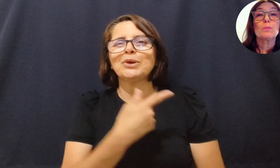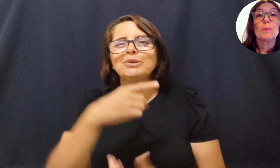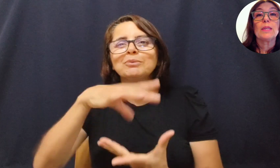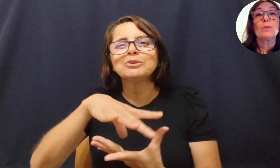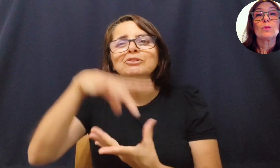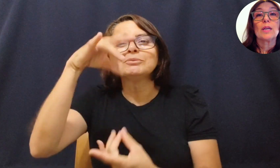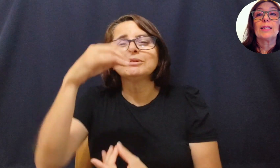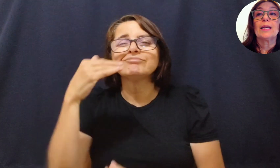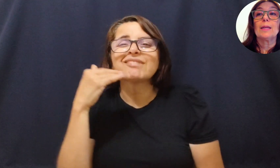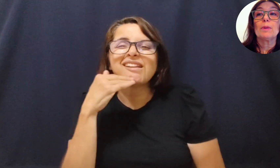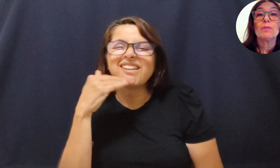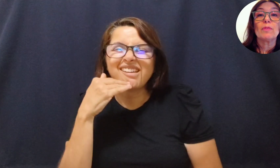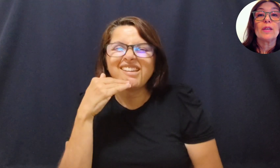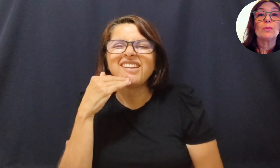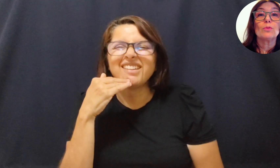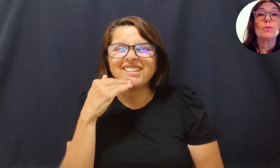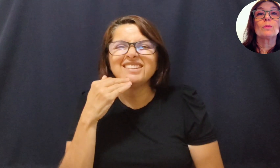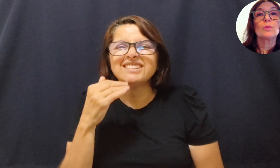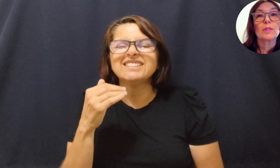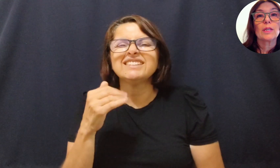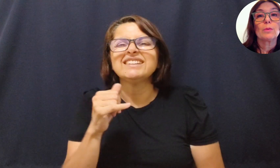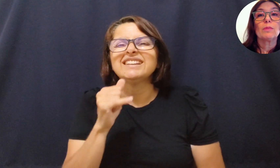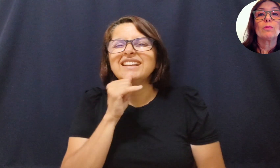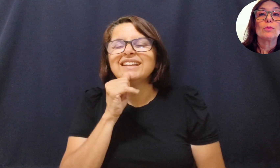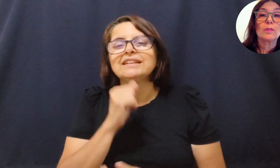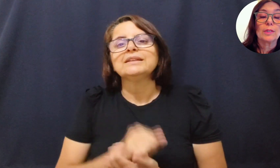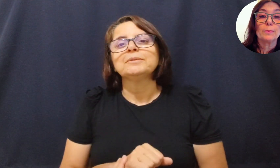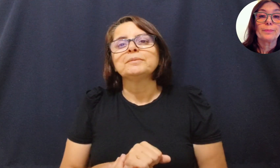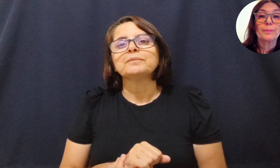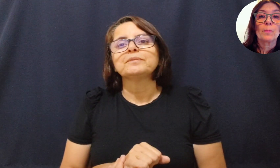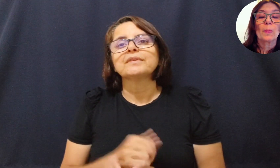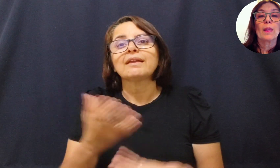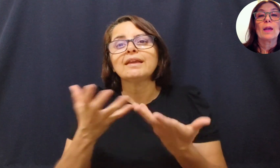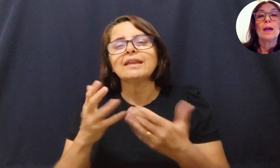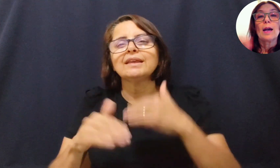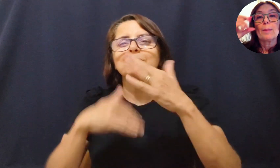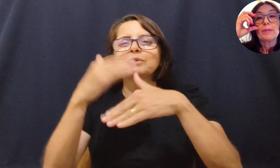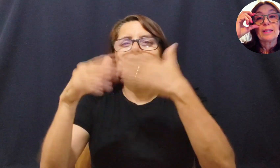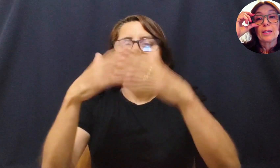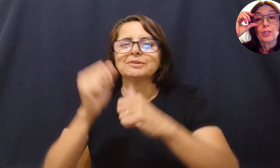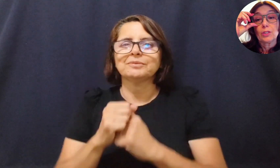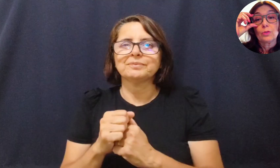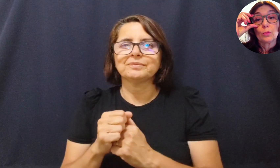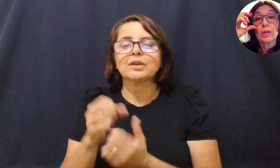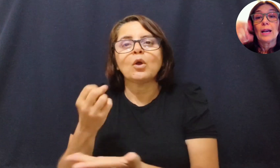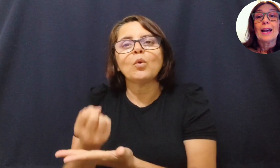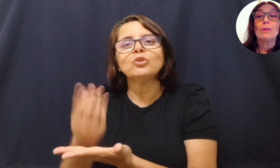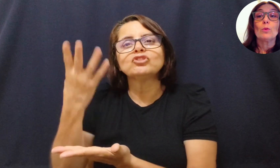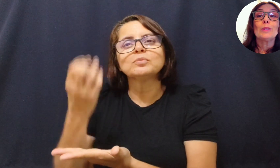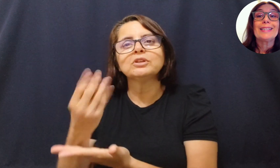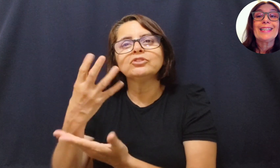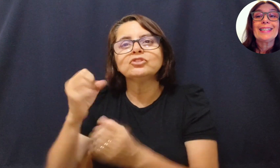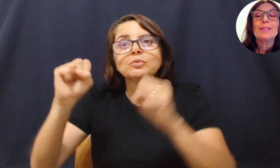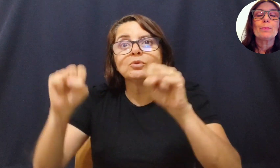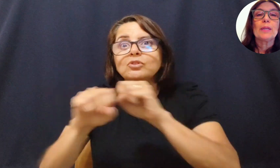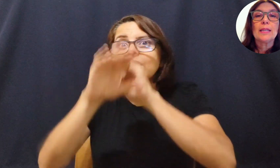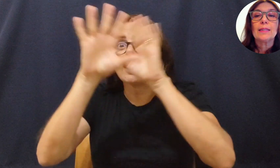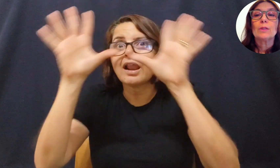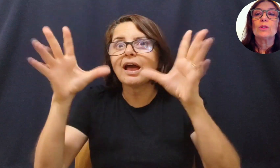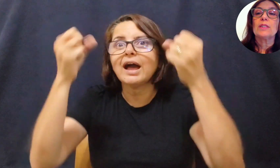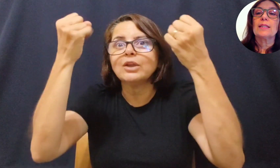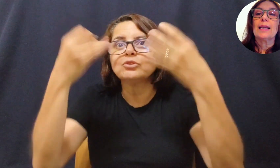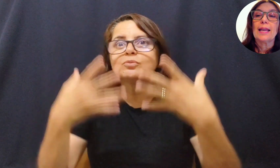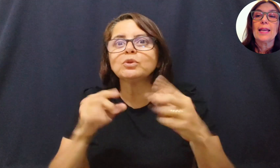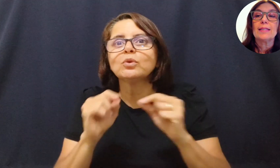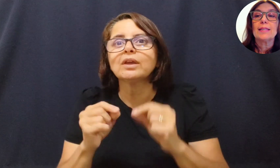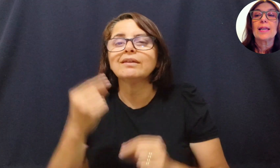todos espíritos ainda imperfeitos, buscando a evolução. Apesar disso, a doutrina espírita